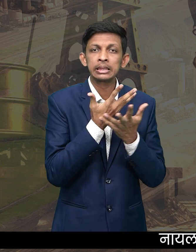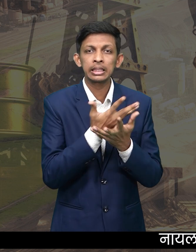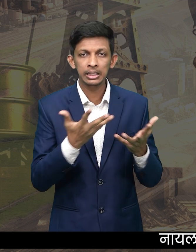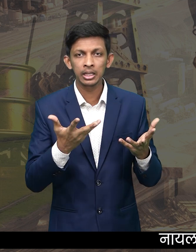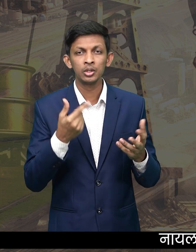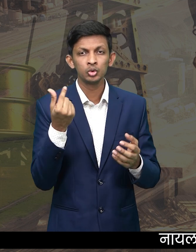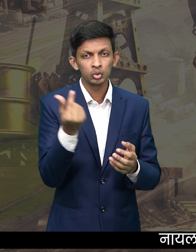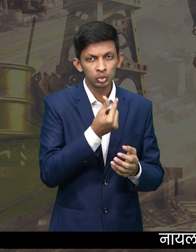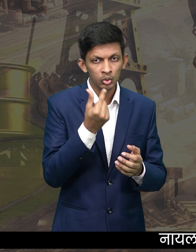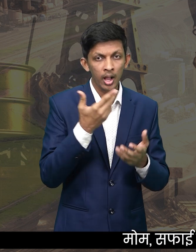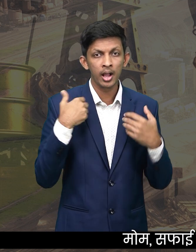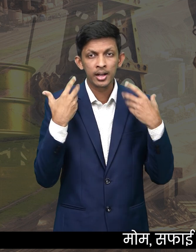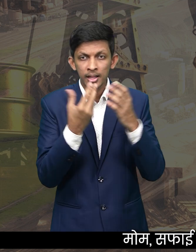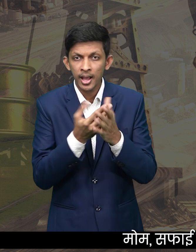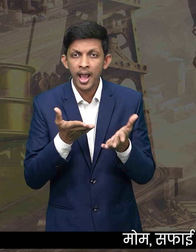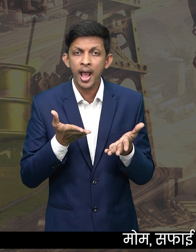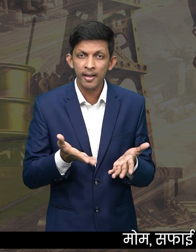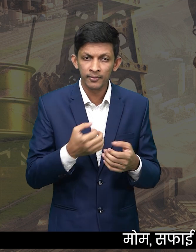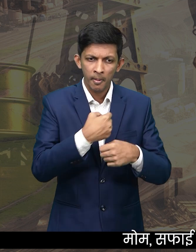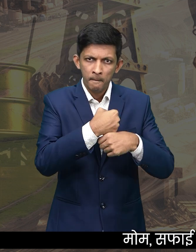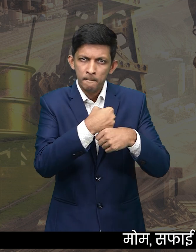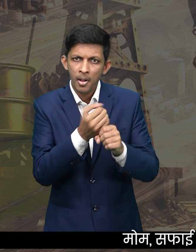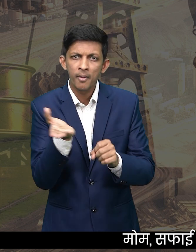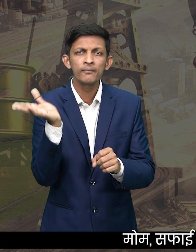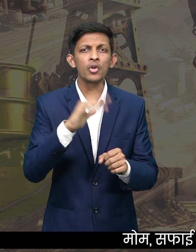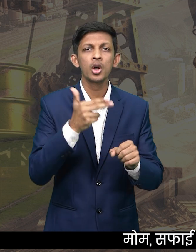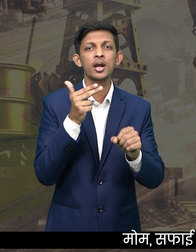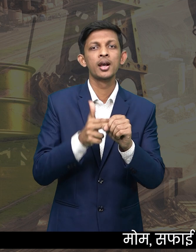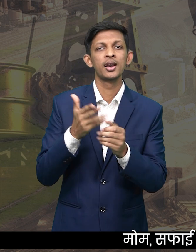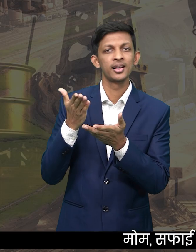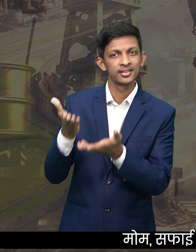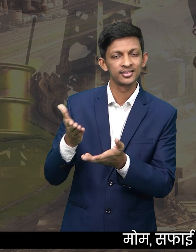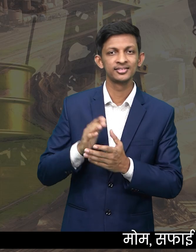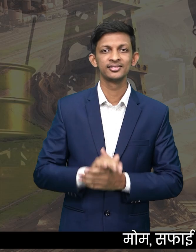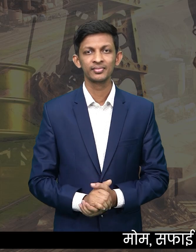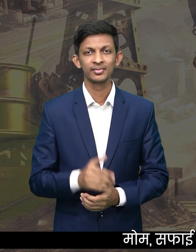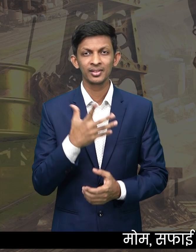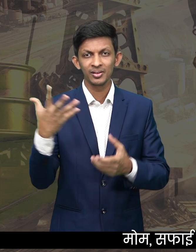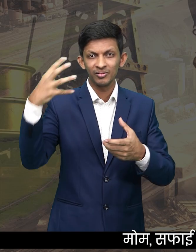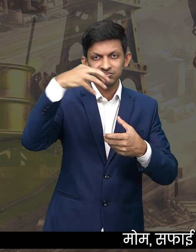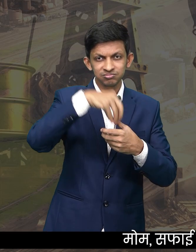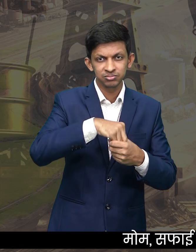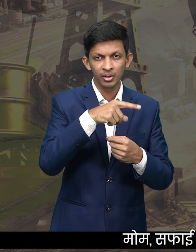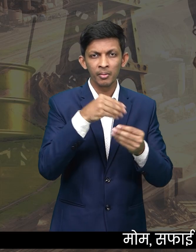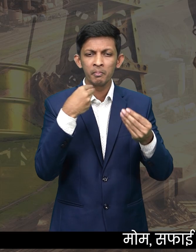दवाएं, सौंदर्य प्रसाधन, मोम, सफाई उत्पाद, चिकित्सा उपकरण आदि शामिल हैं।